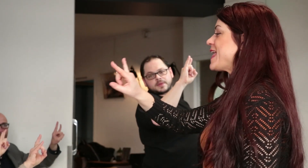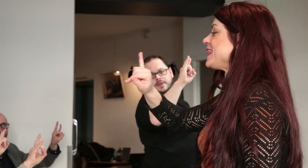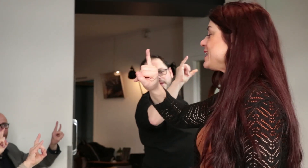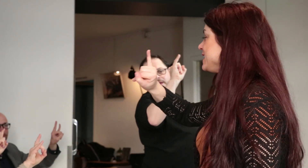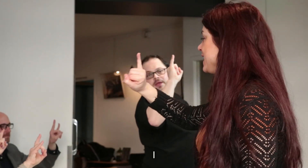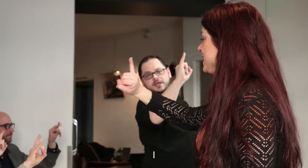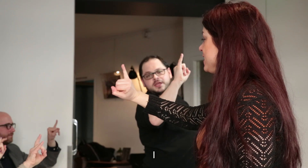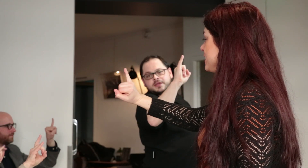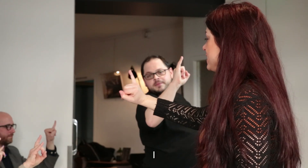I